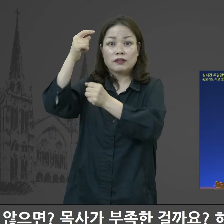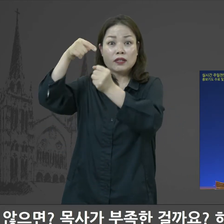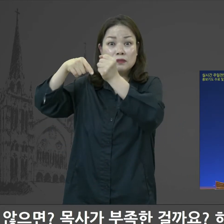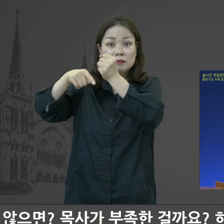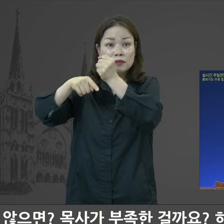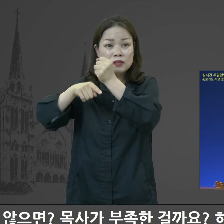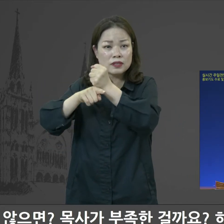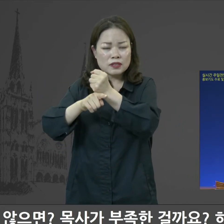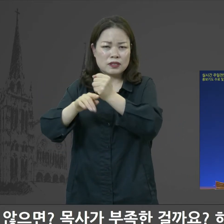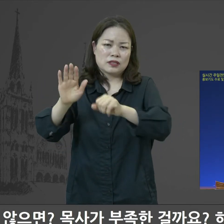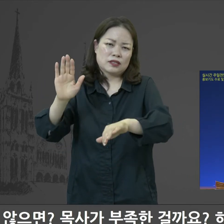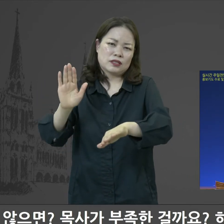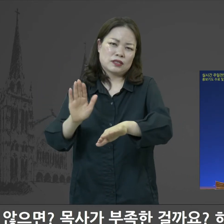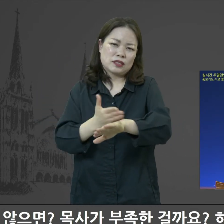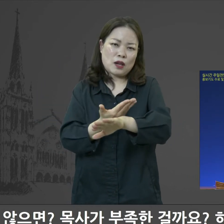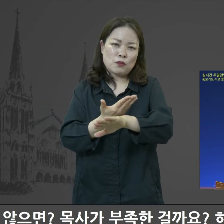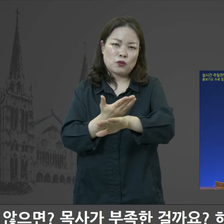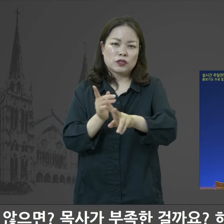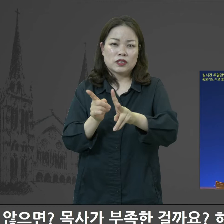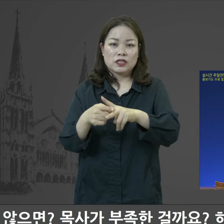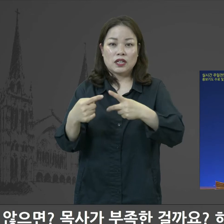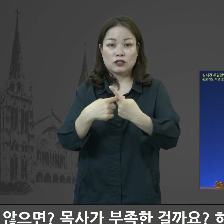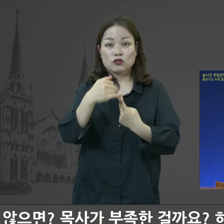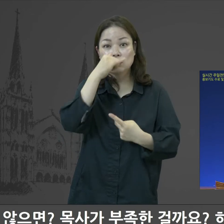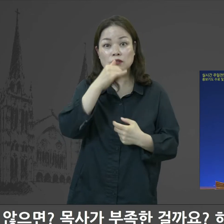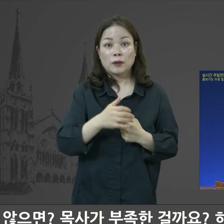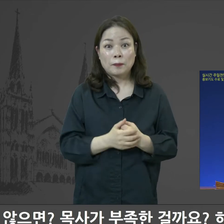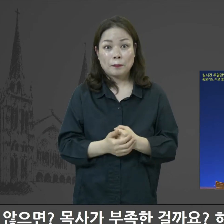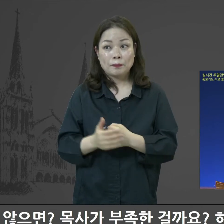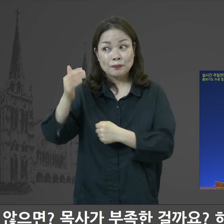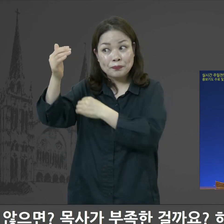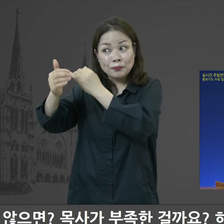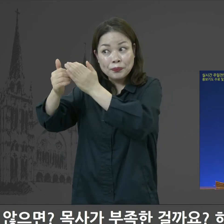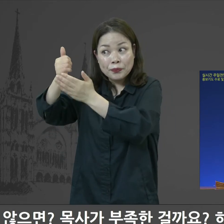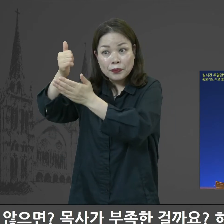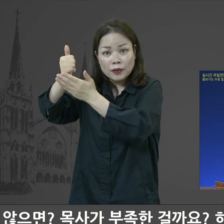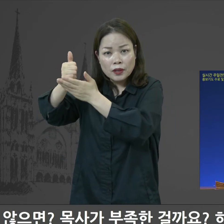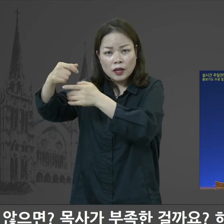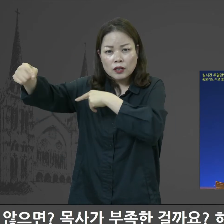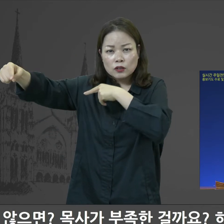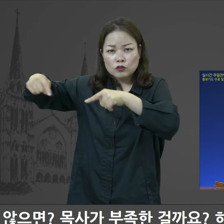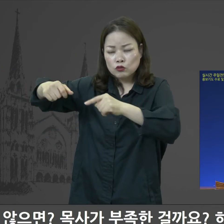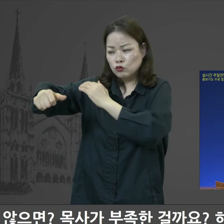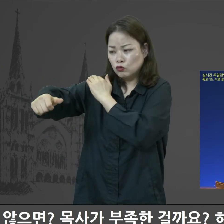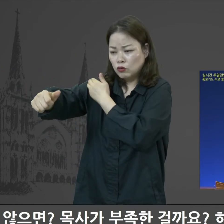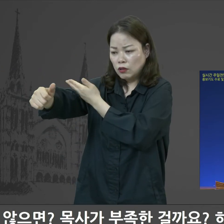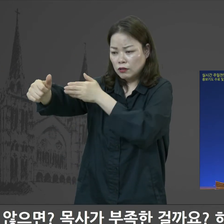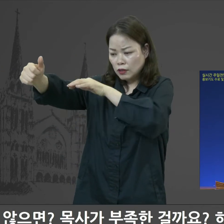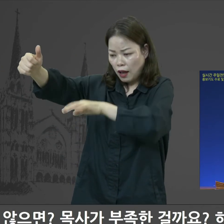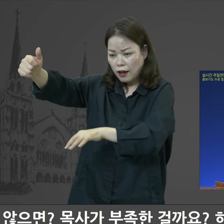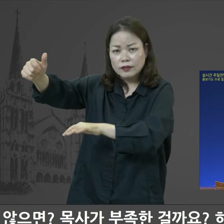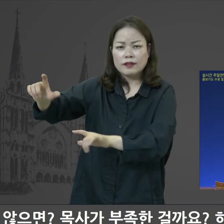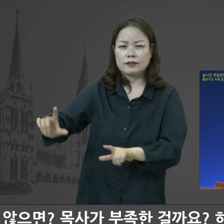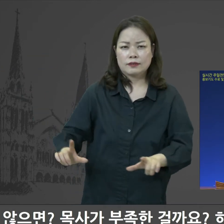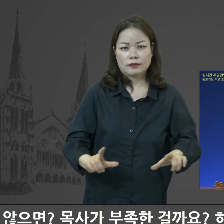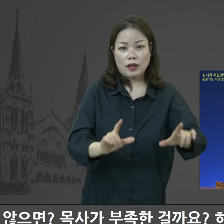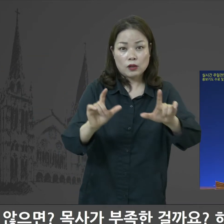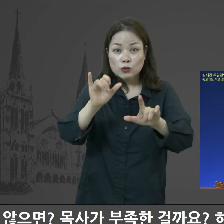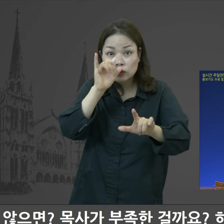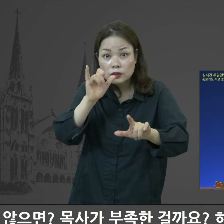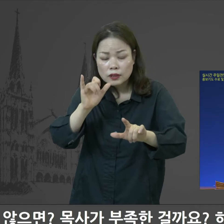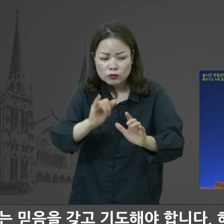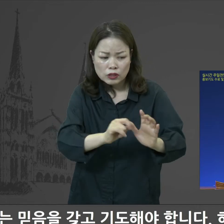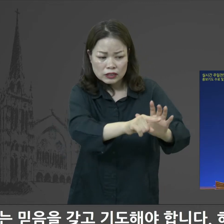뜻을 한참 잘못 이해하고 있는 것입니다. 우리는 하나님의 주권의 영역 아래 살아가고 있습니다. 우리가